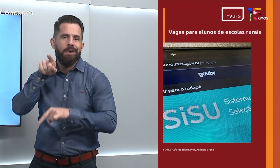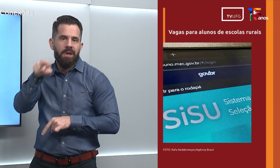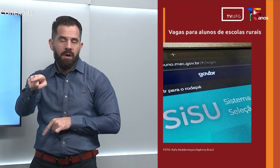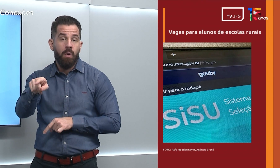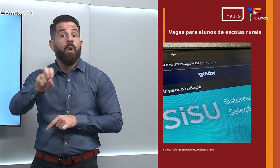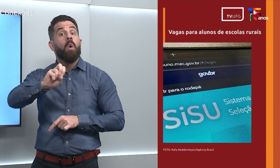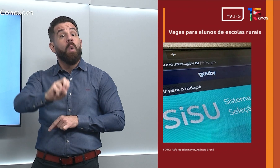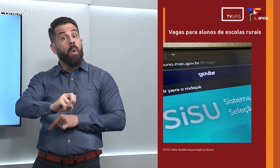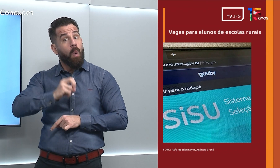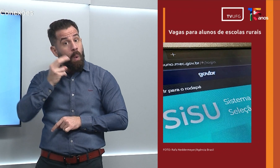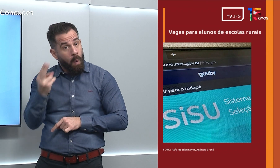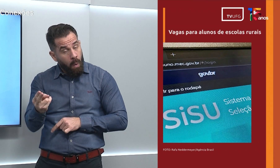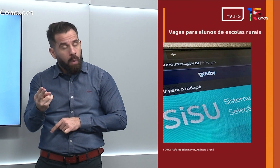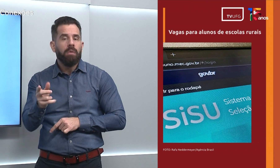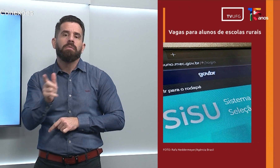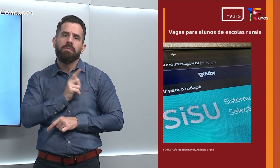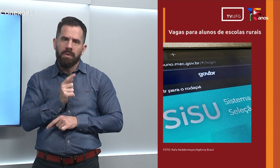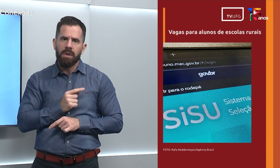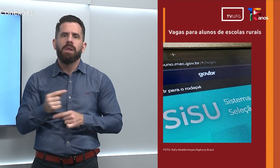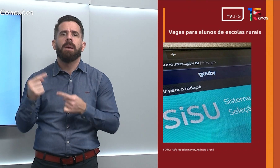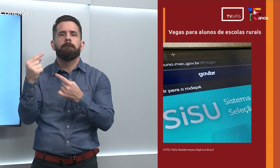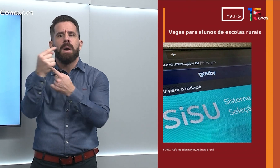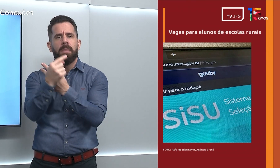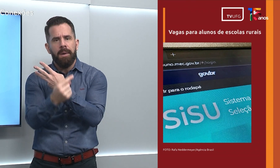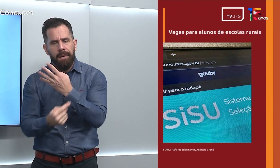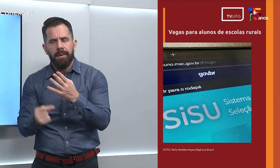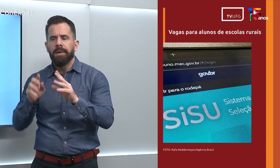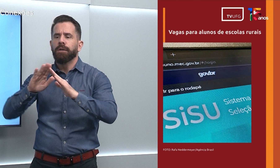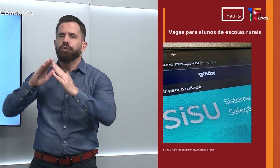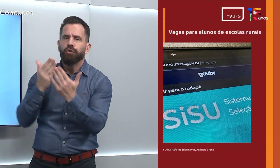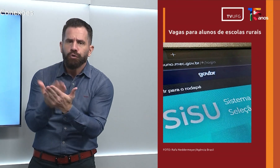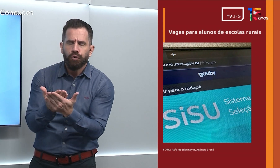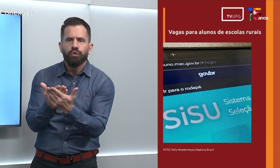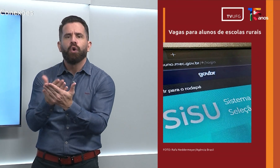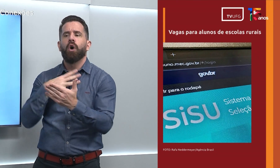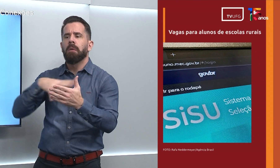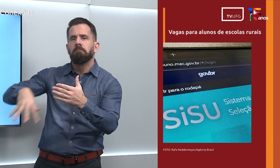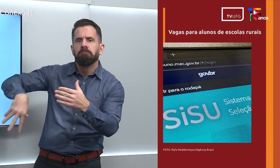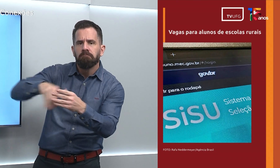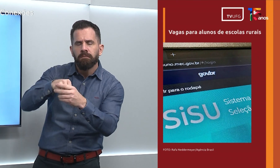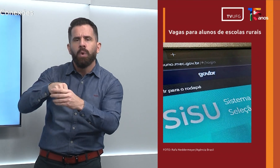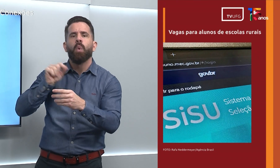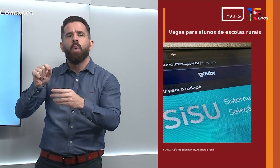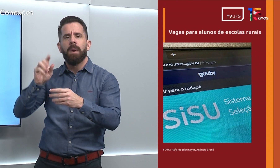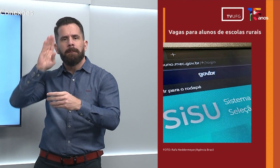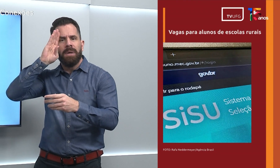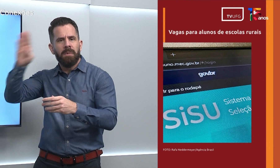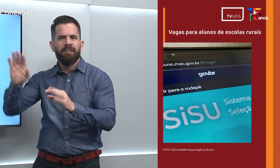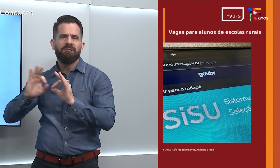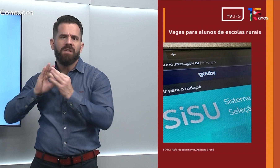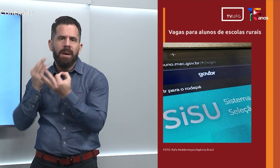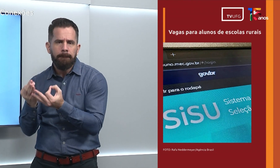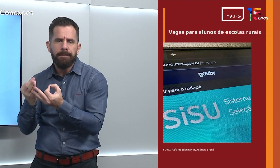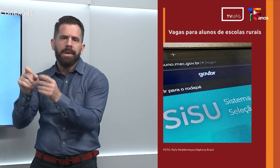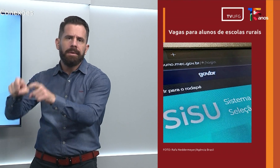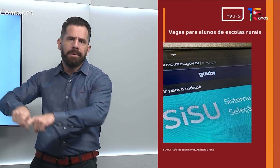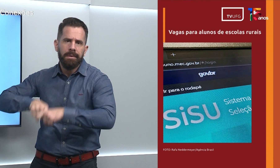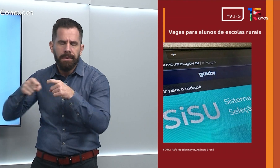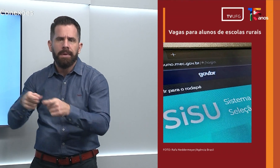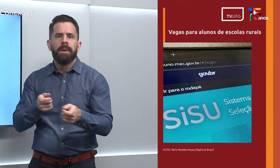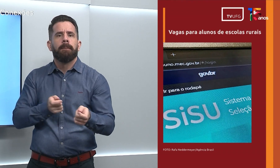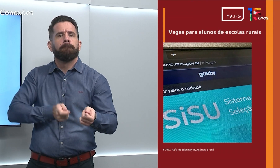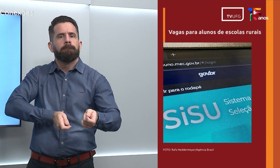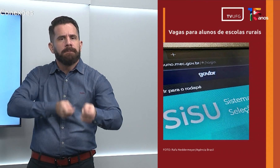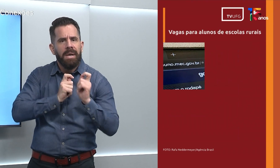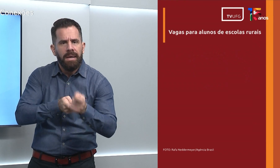atendam predominantemente população do campo, como agricultores familiares, extrativistas,